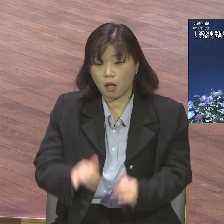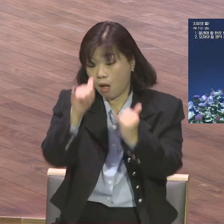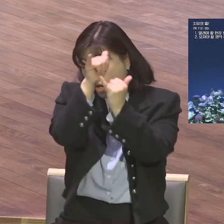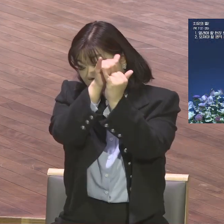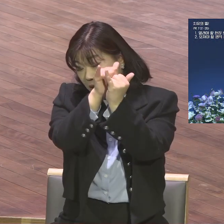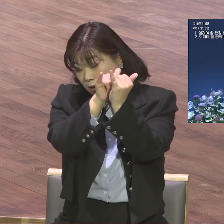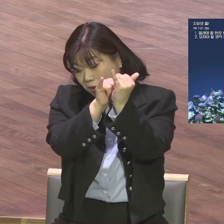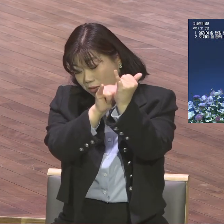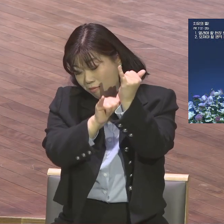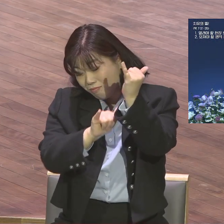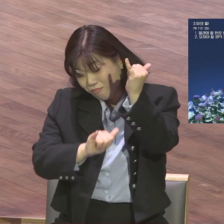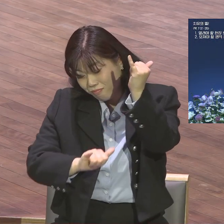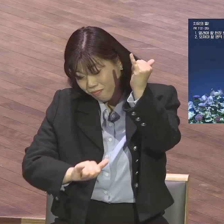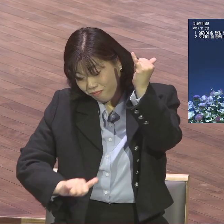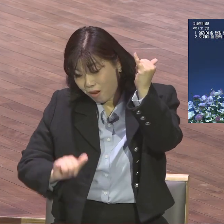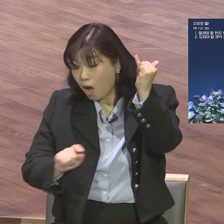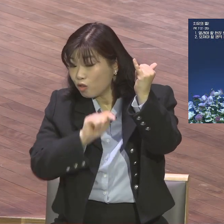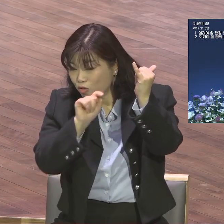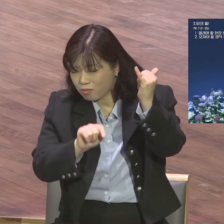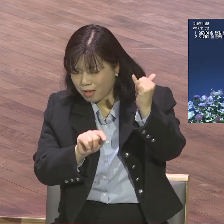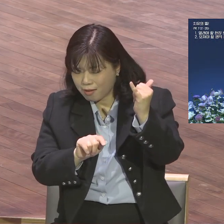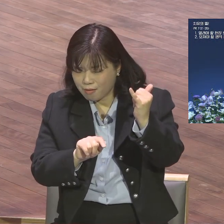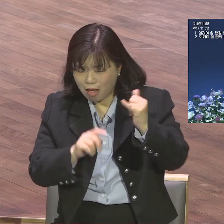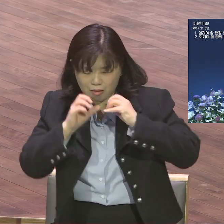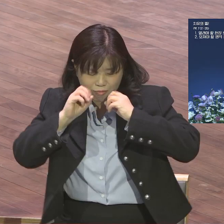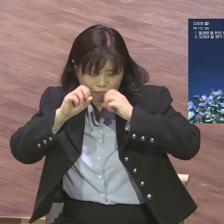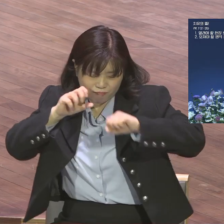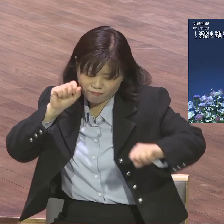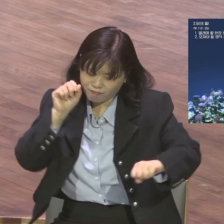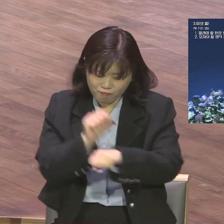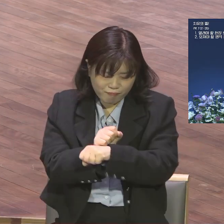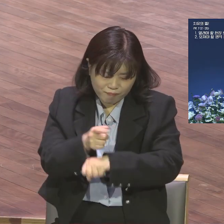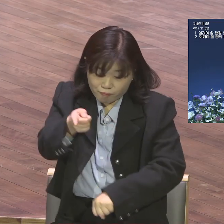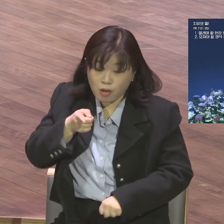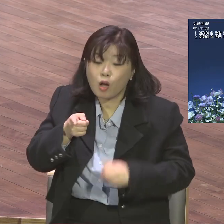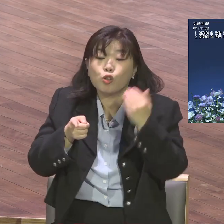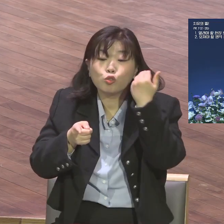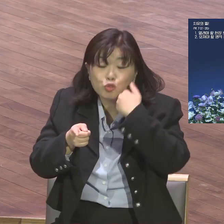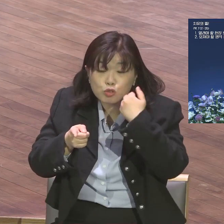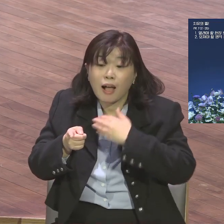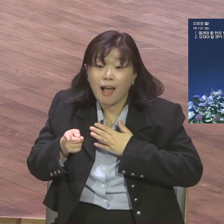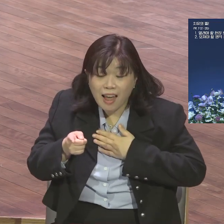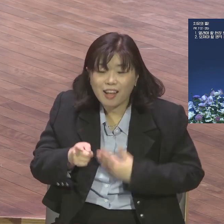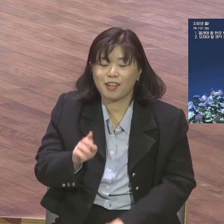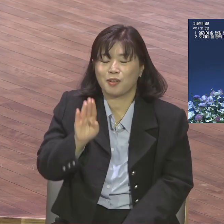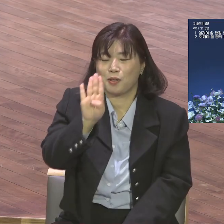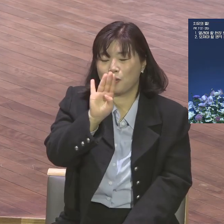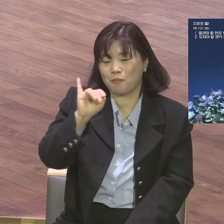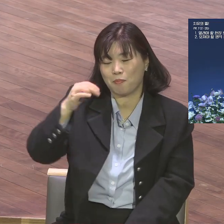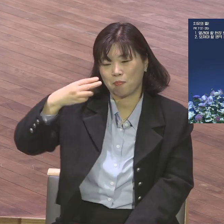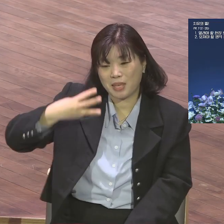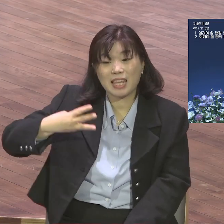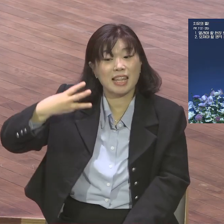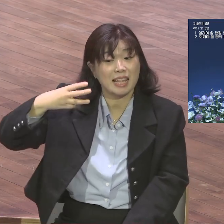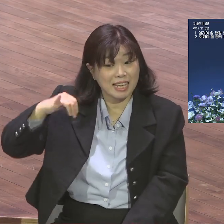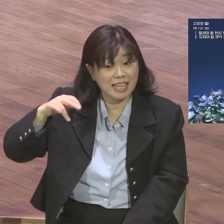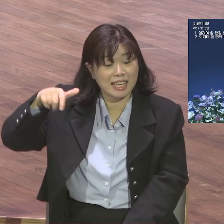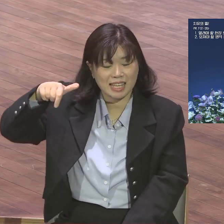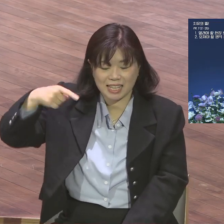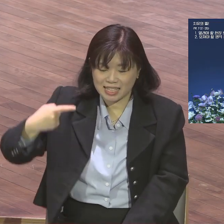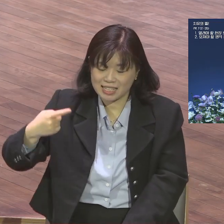전한 목사로 평가되고 있는 빌리 그램 이 목사님, 과거 한국에